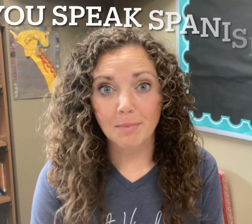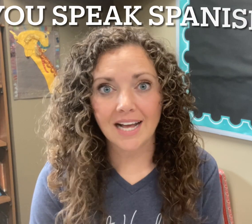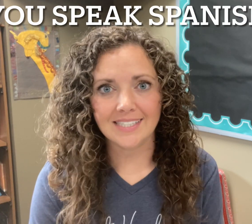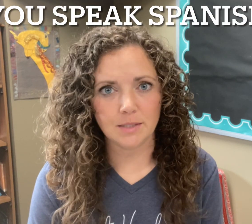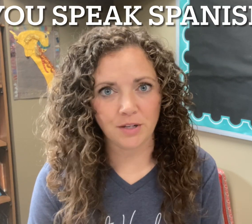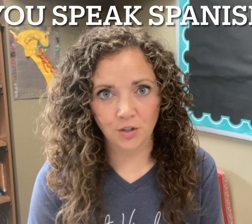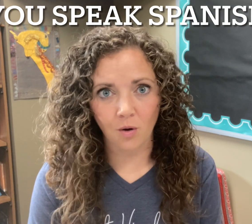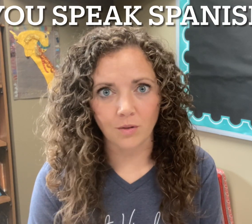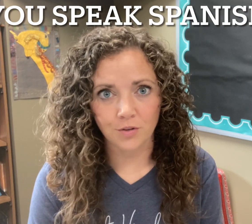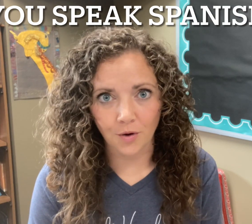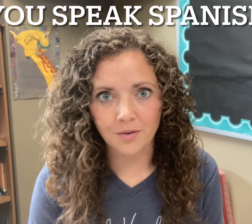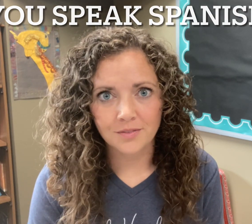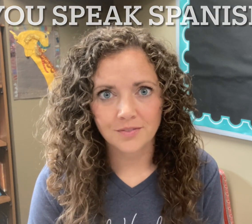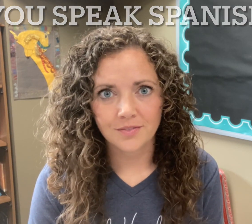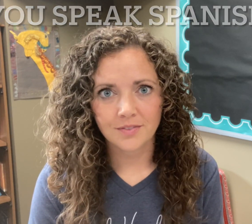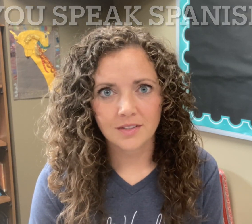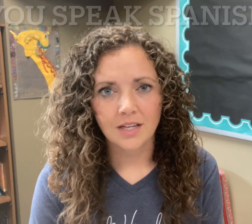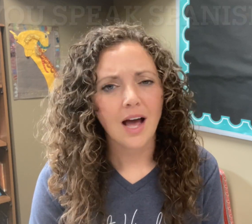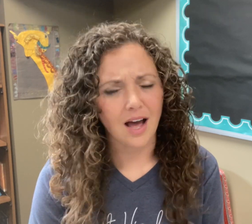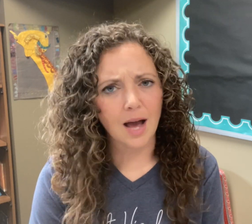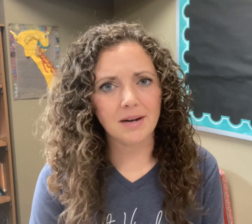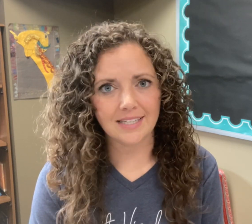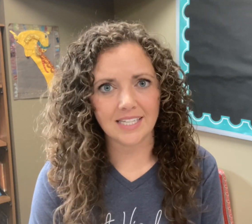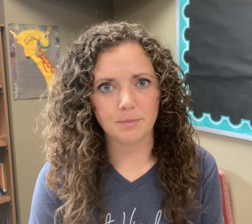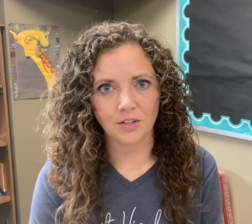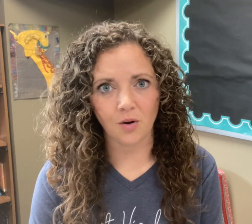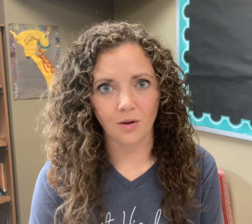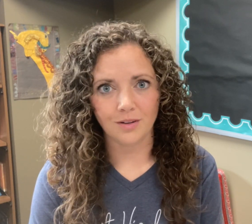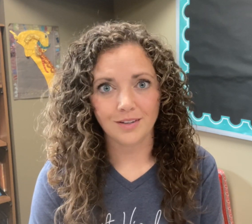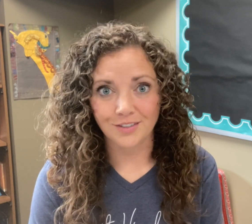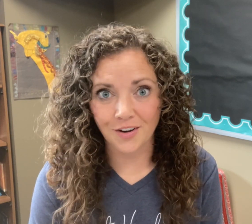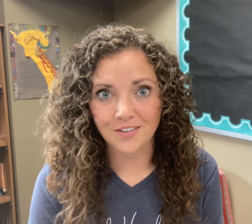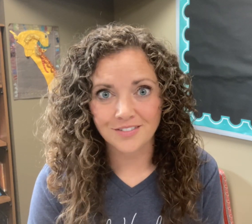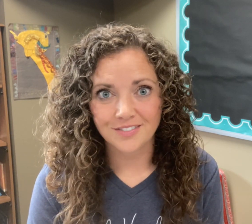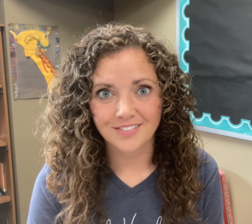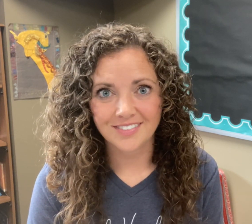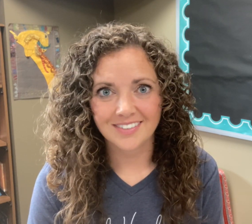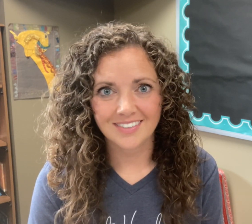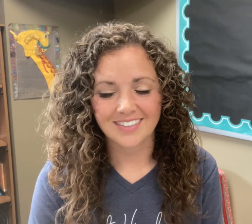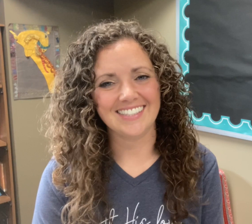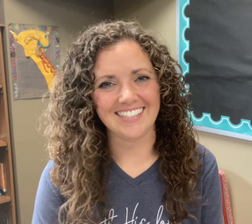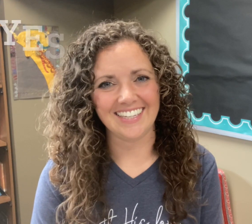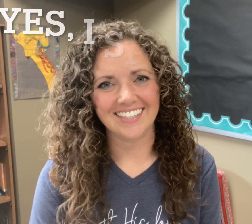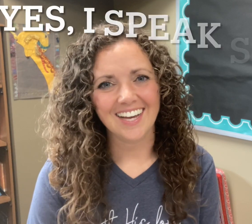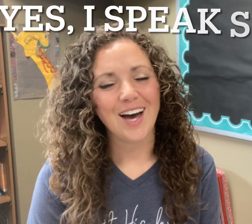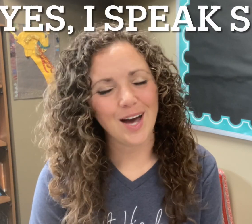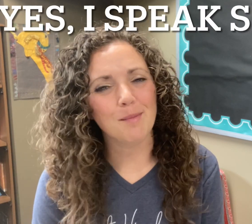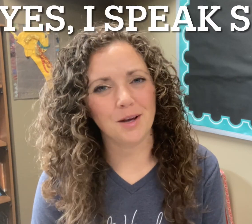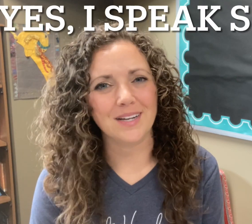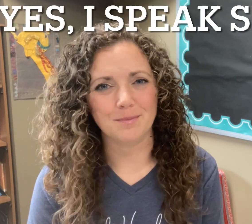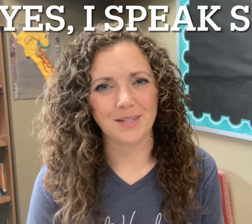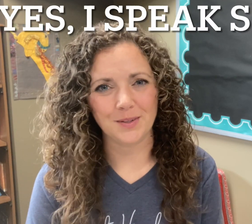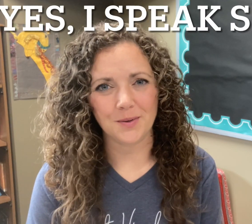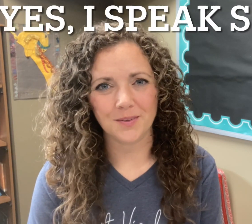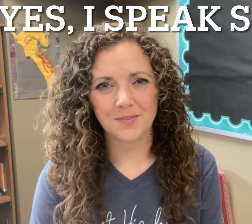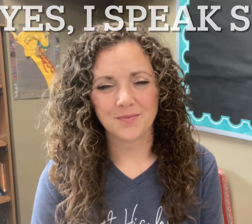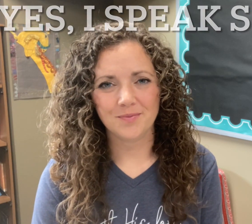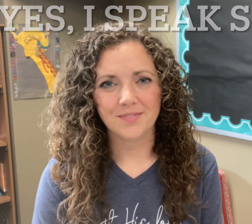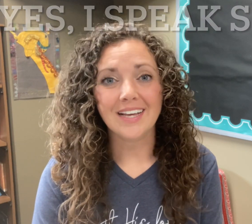Hablas español, ¿no? Hablas español, ¿no? Sí, hablo español.